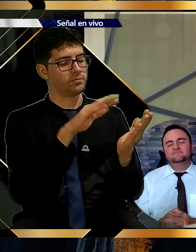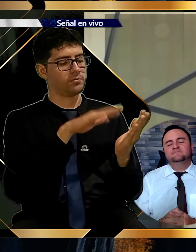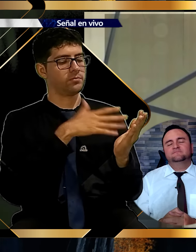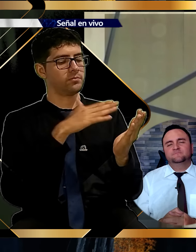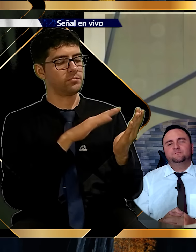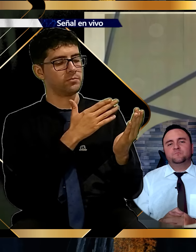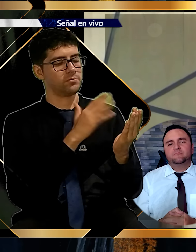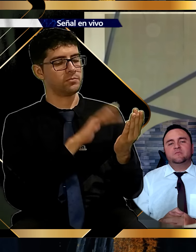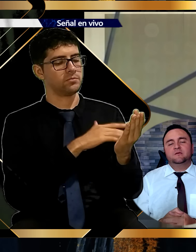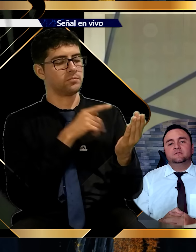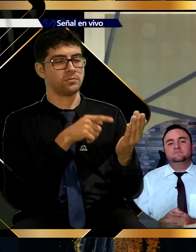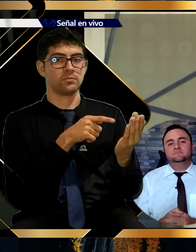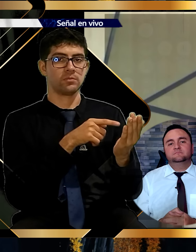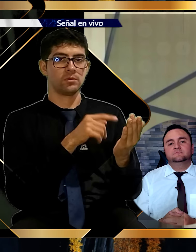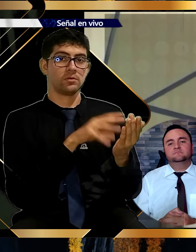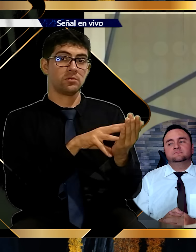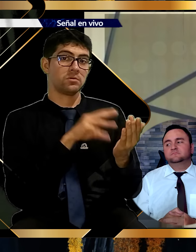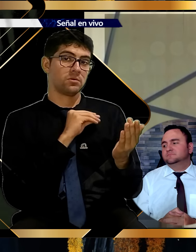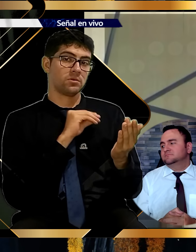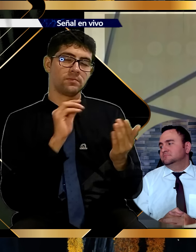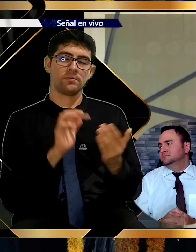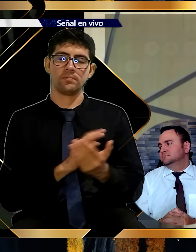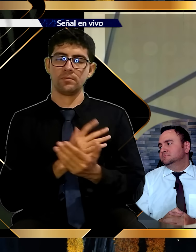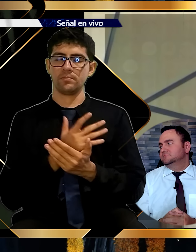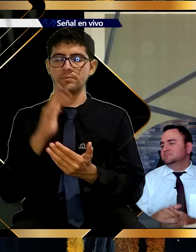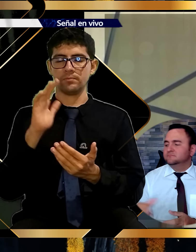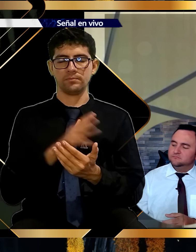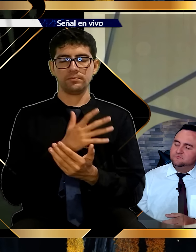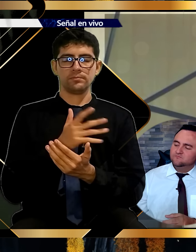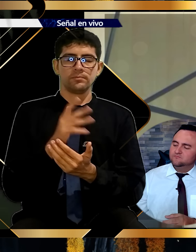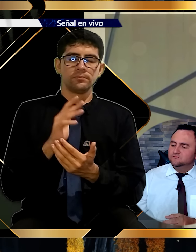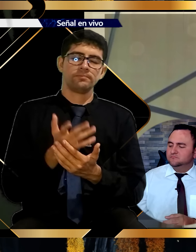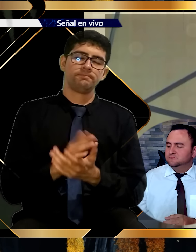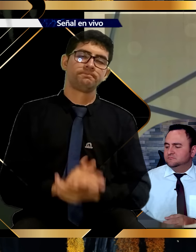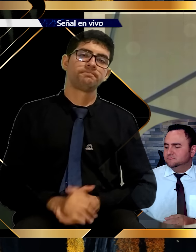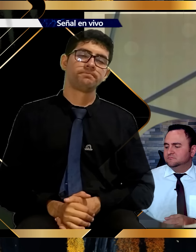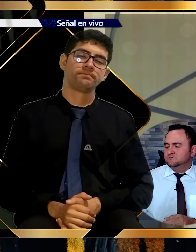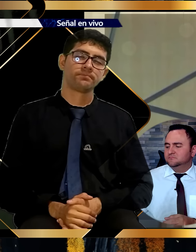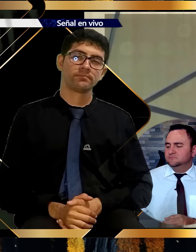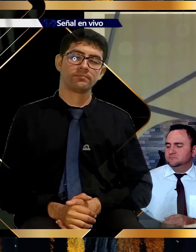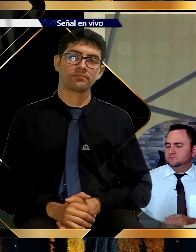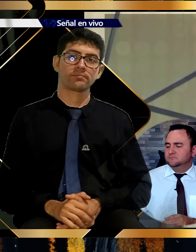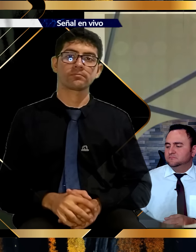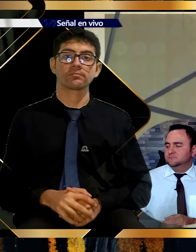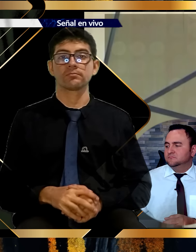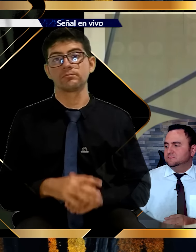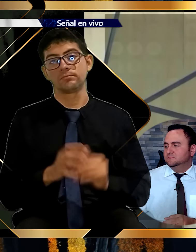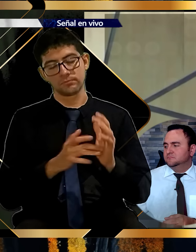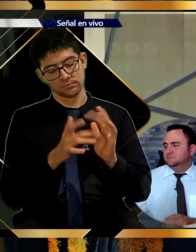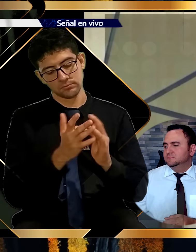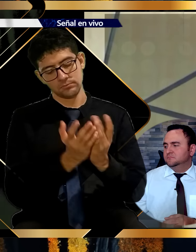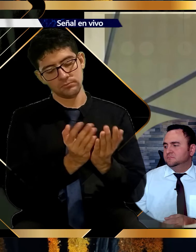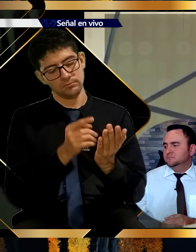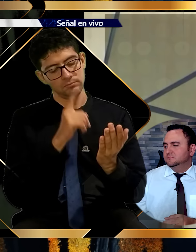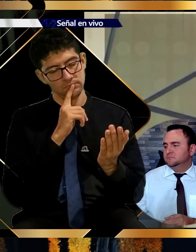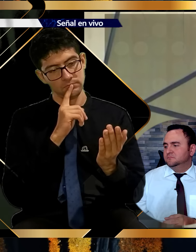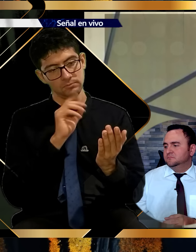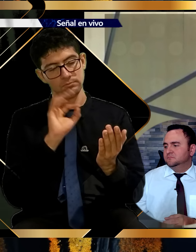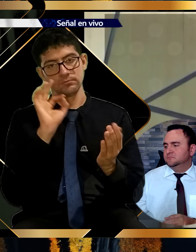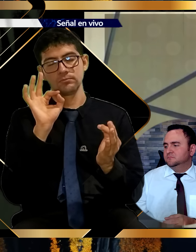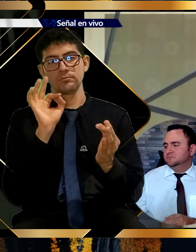son nuestra creencia. Pero los hermanos pusieron a cantar todo. está en el himnario, lluvia de bendición, está bien.